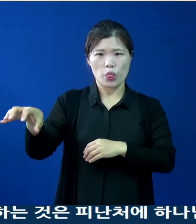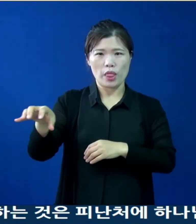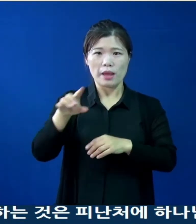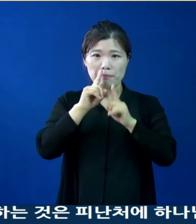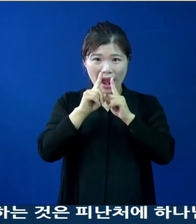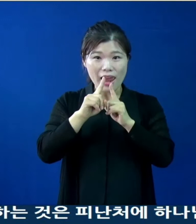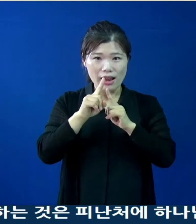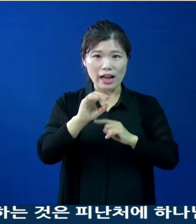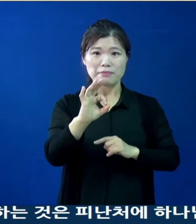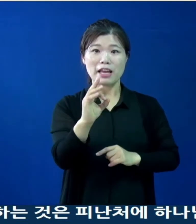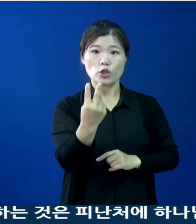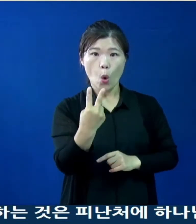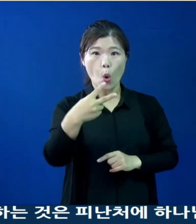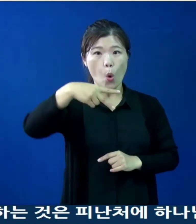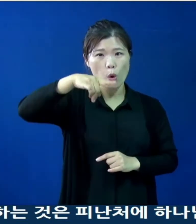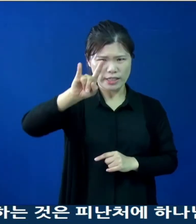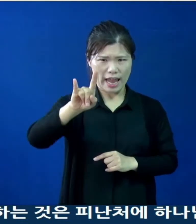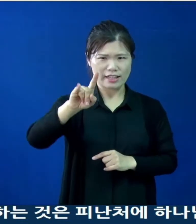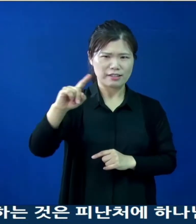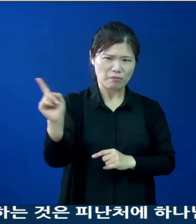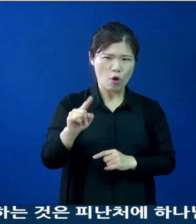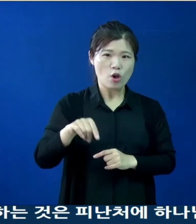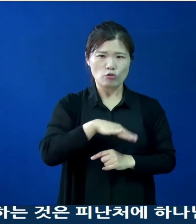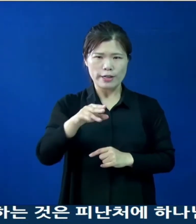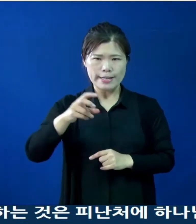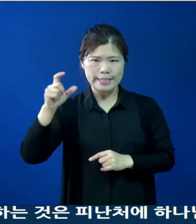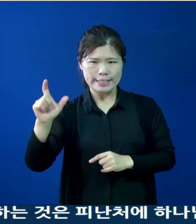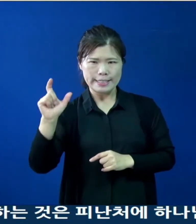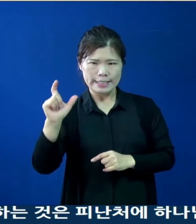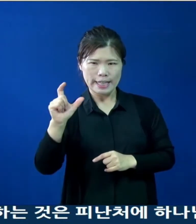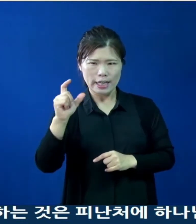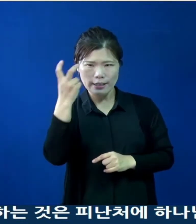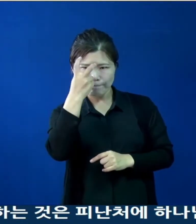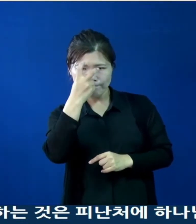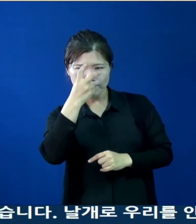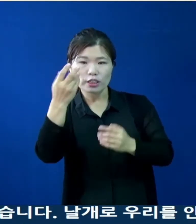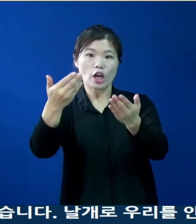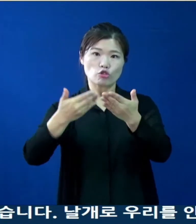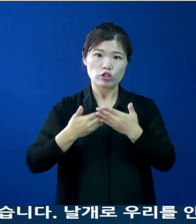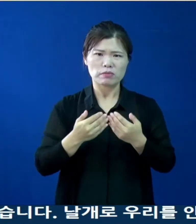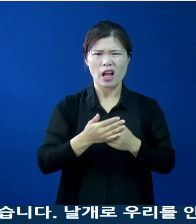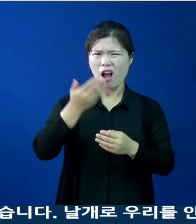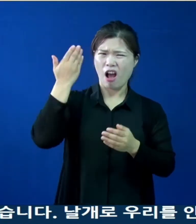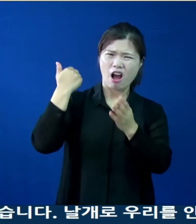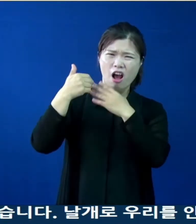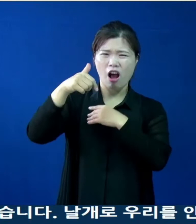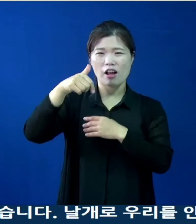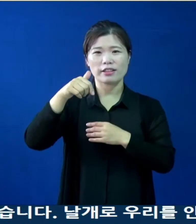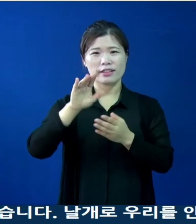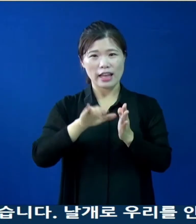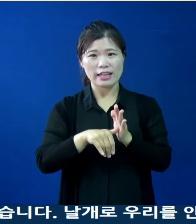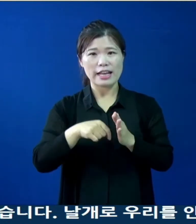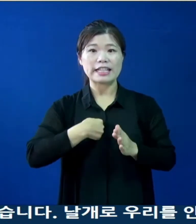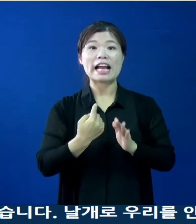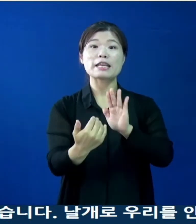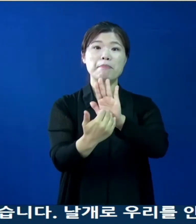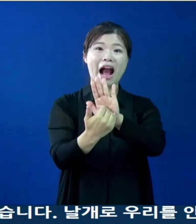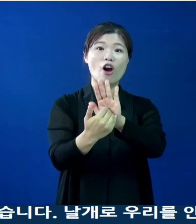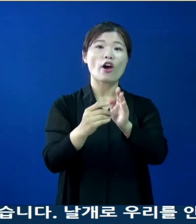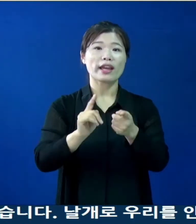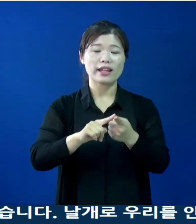요새의 이미지는 든든하게 우리를 지켜주는 것이죠. 고대 사회에 있어서 자기 방어의 가장